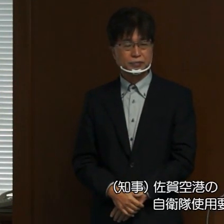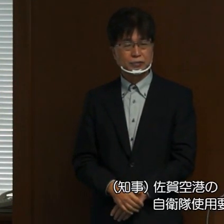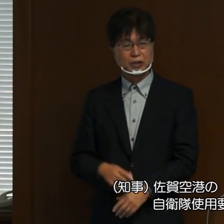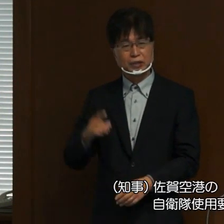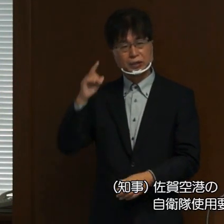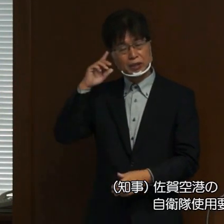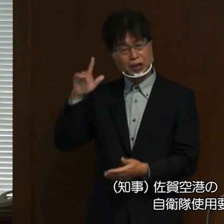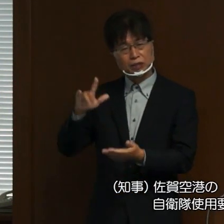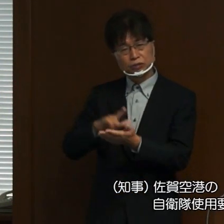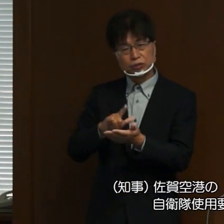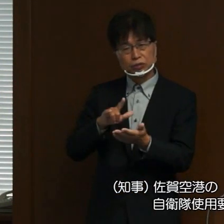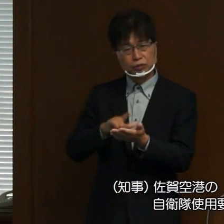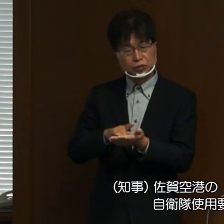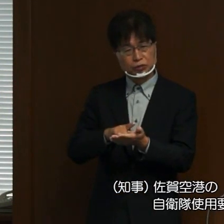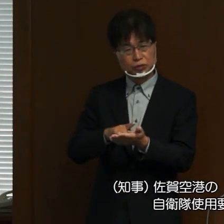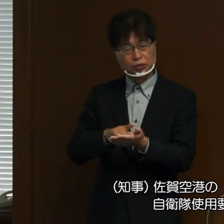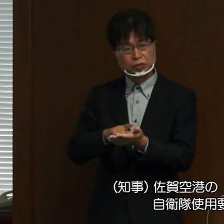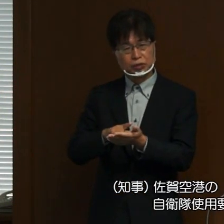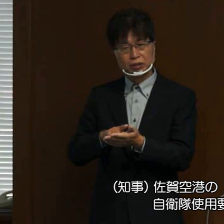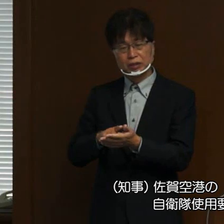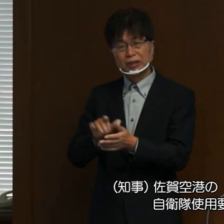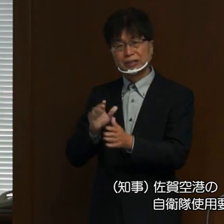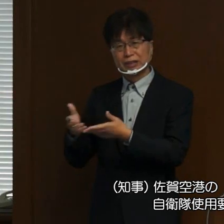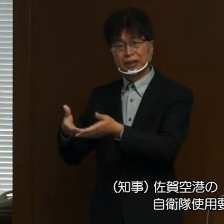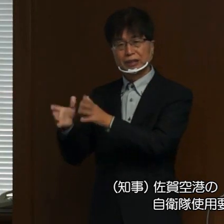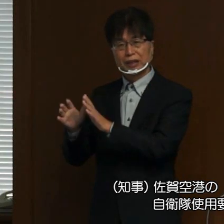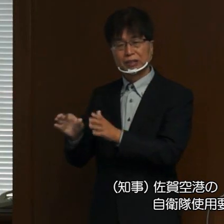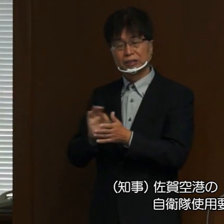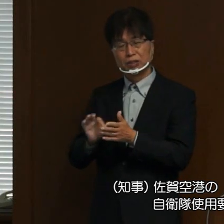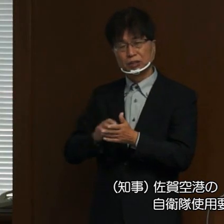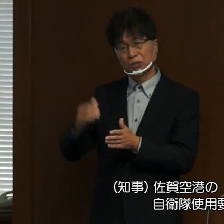佐賀空港の自衛隊使用要請につきましては、